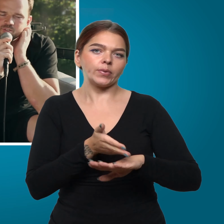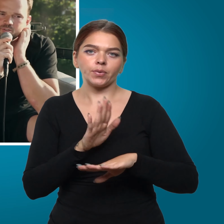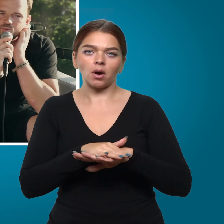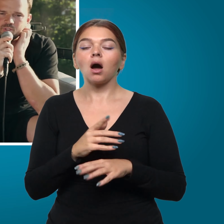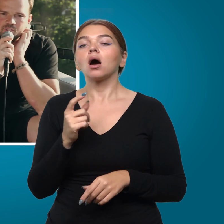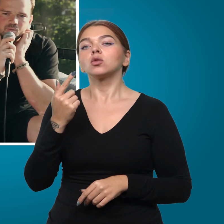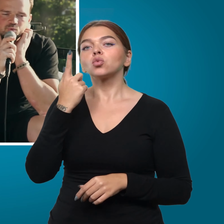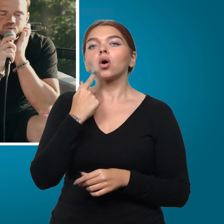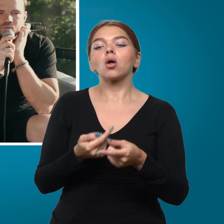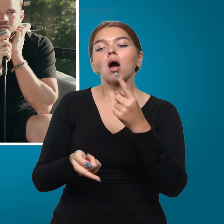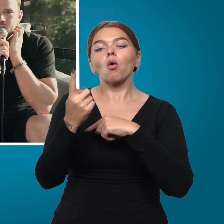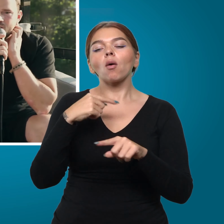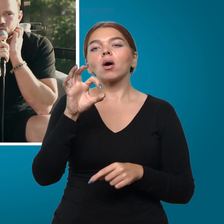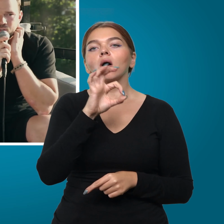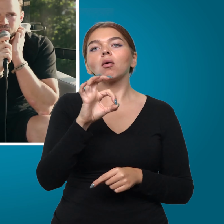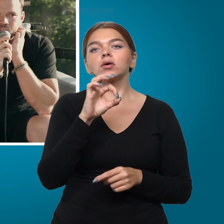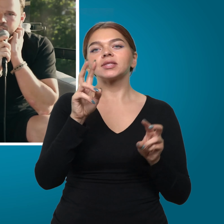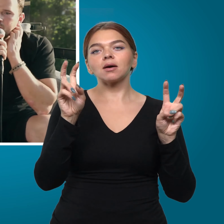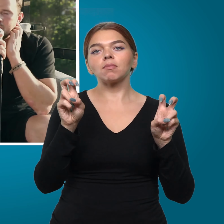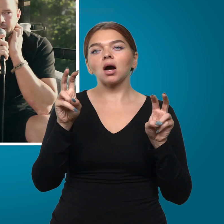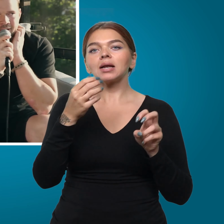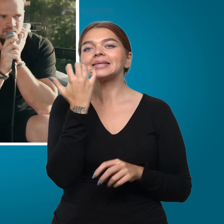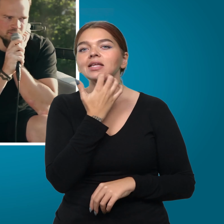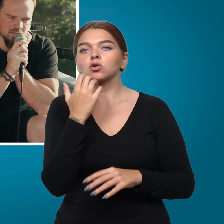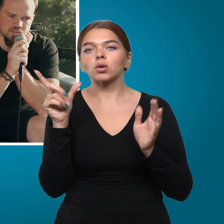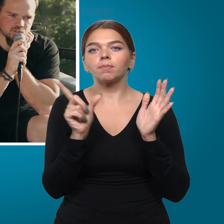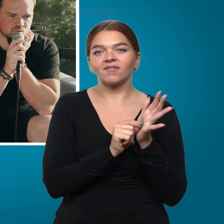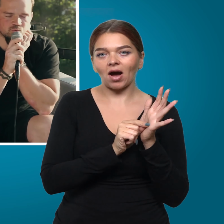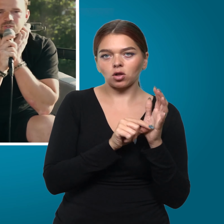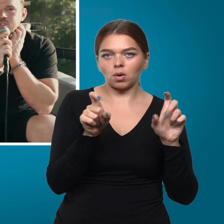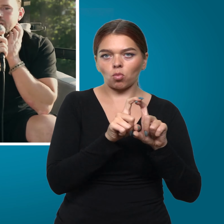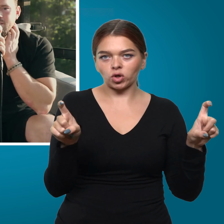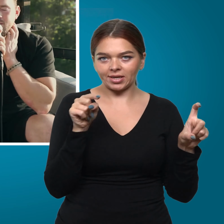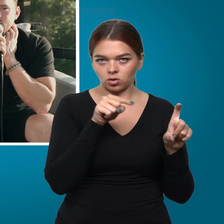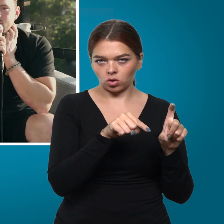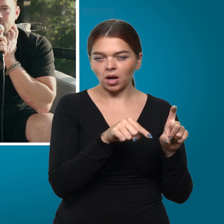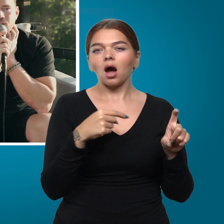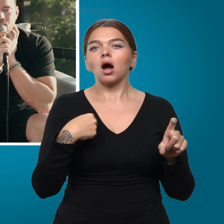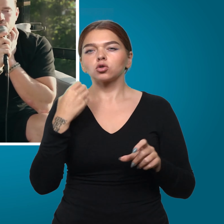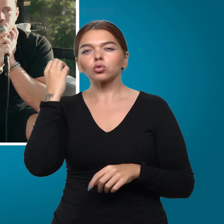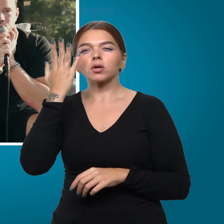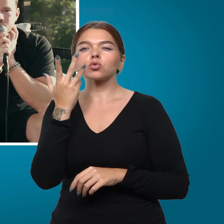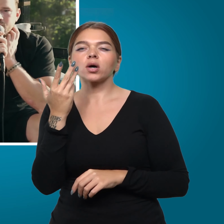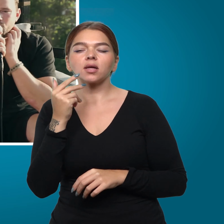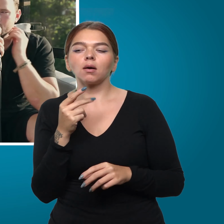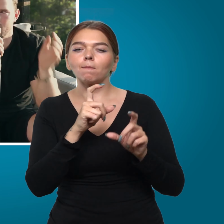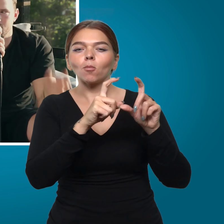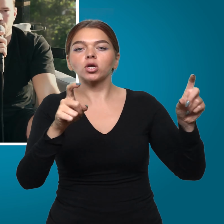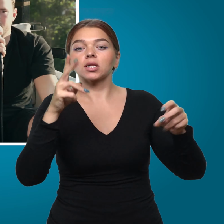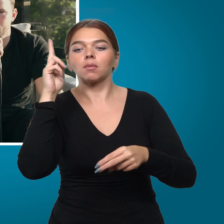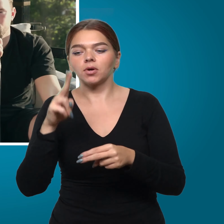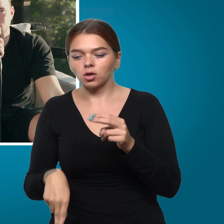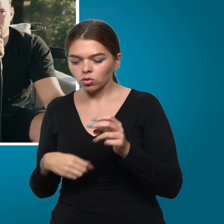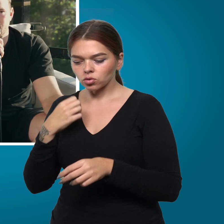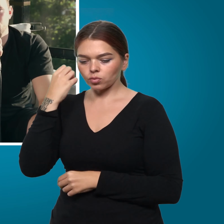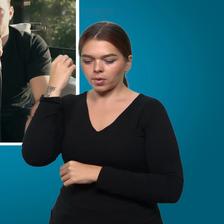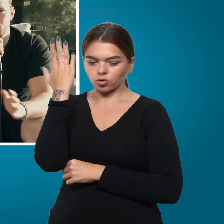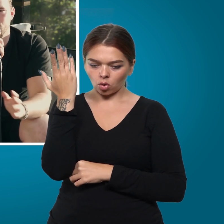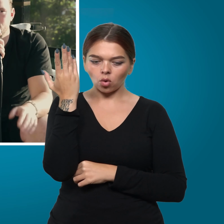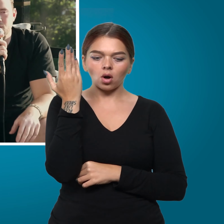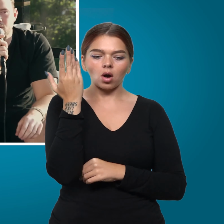visi kūriniai mūsų istoriniai grandai, literatūros grandai, visa kita, ką mokykloje reikia mokytis, ten pradedant nuo